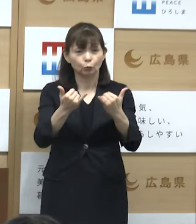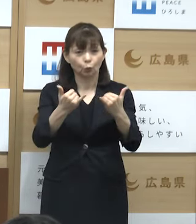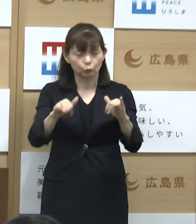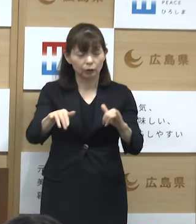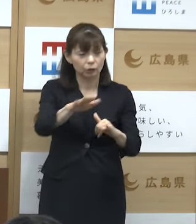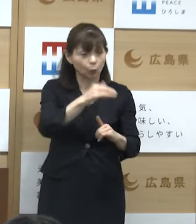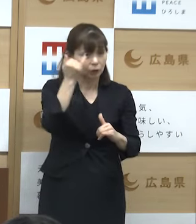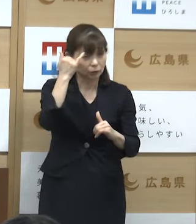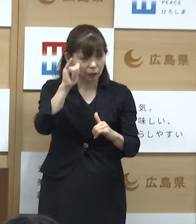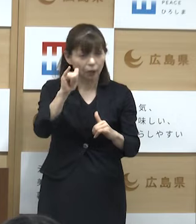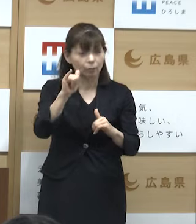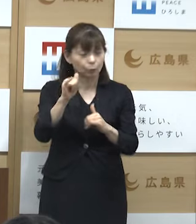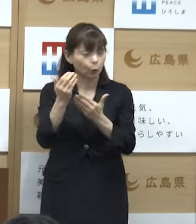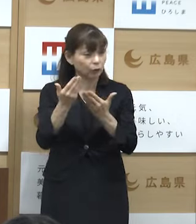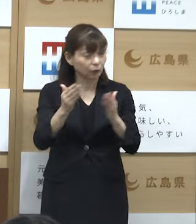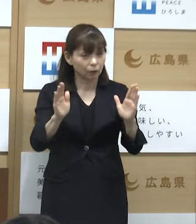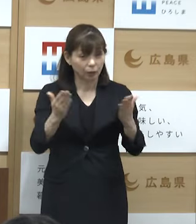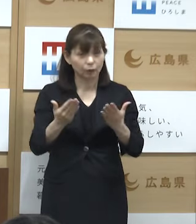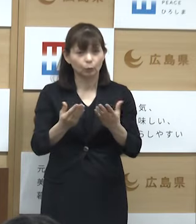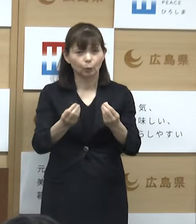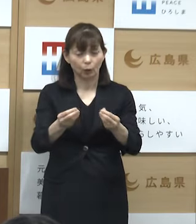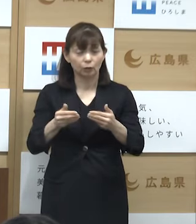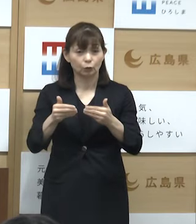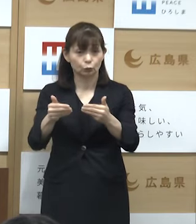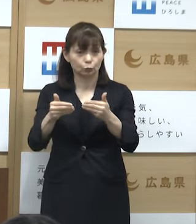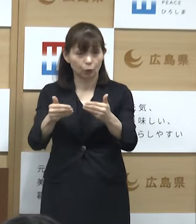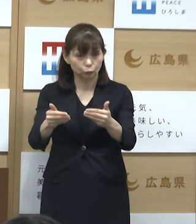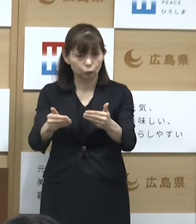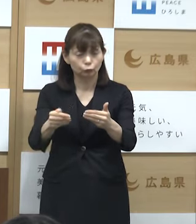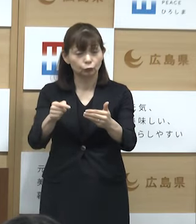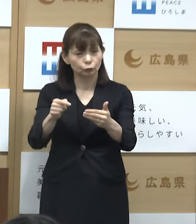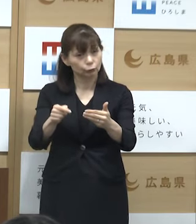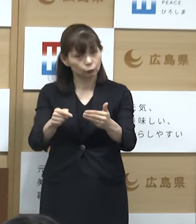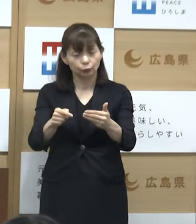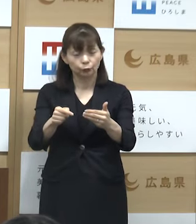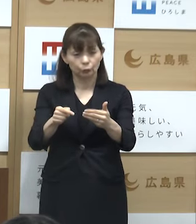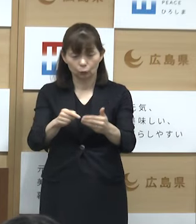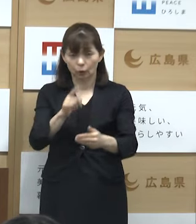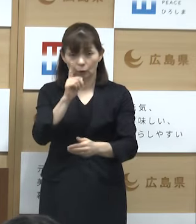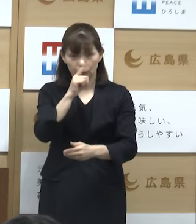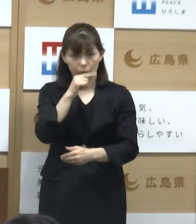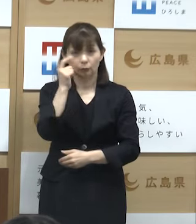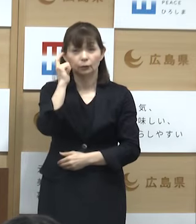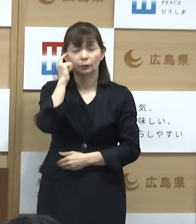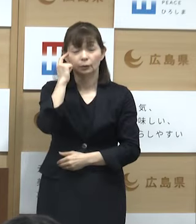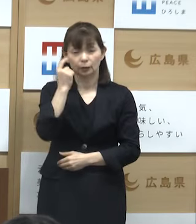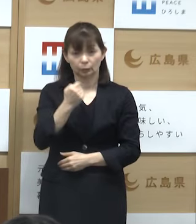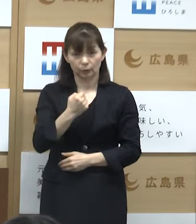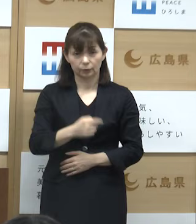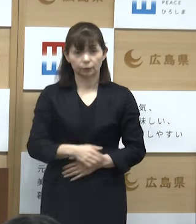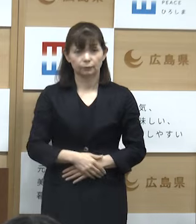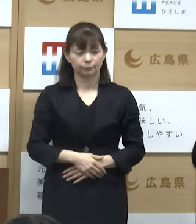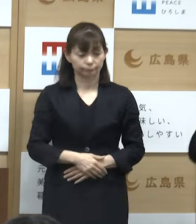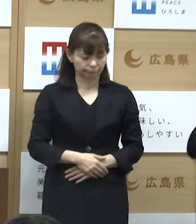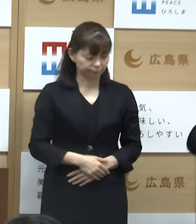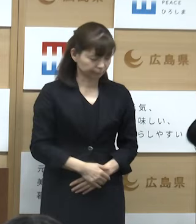状況になっているわけで、それがあまり適切なことは思えないなというふうに思います。 はい、すみません、ちょっと関連